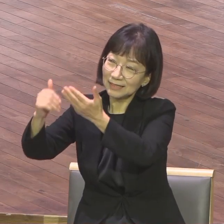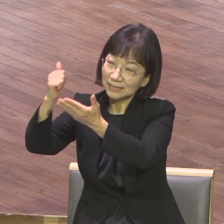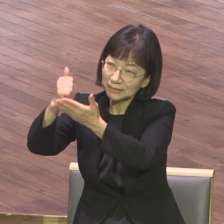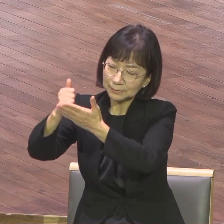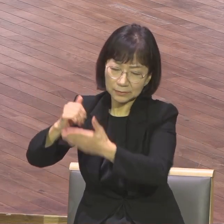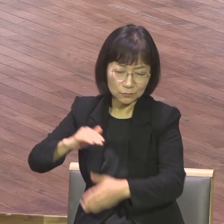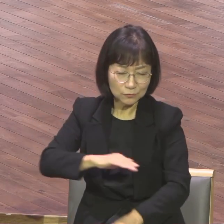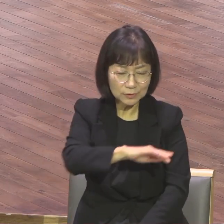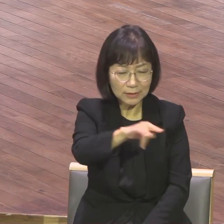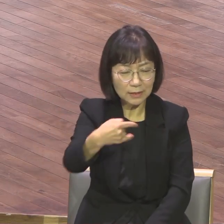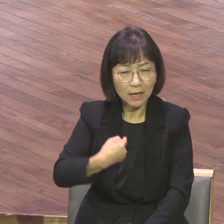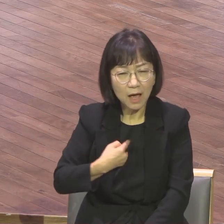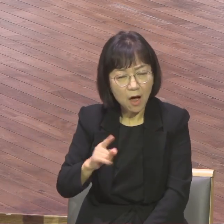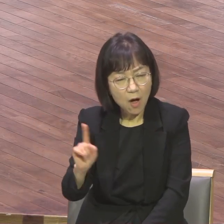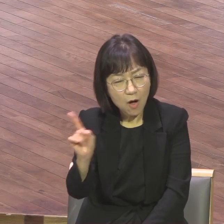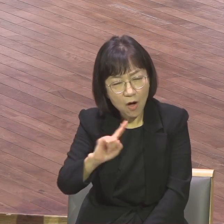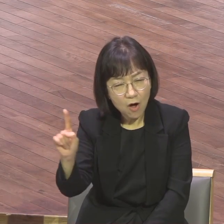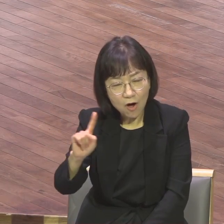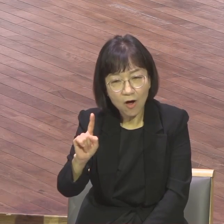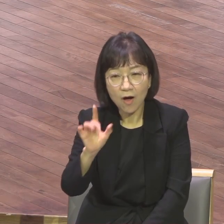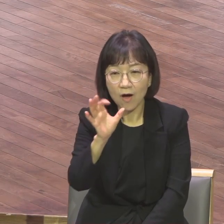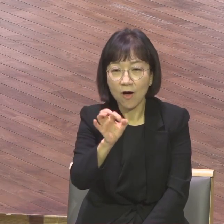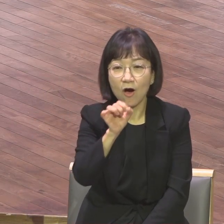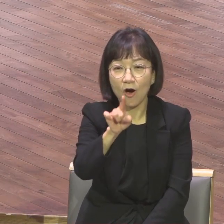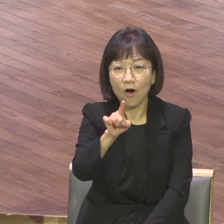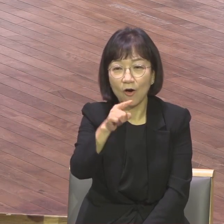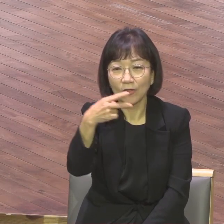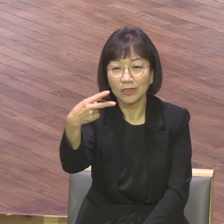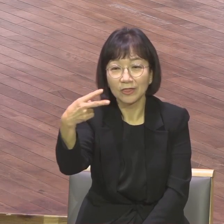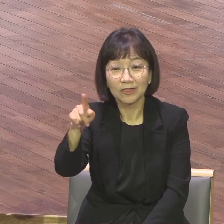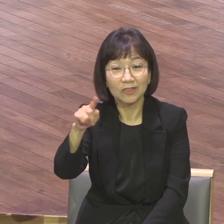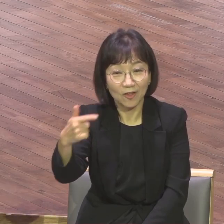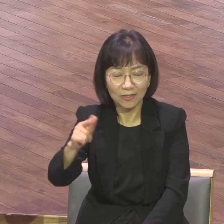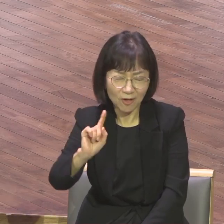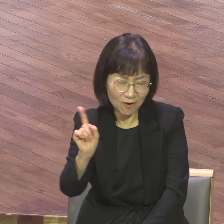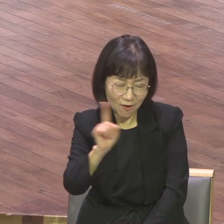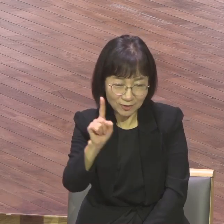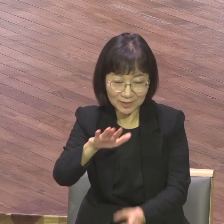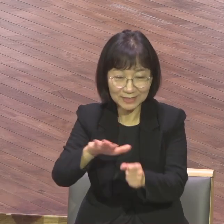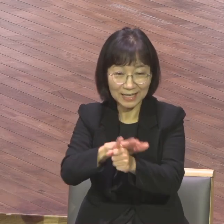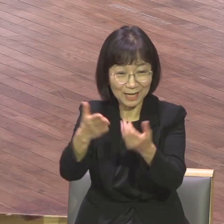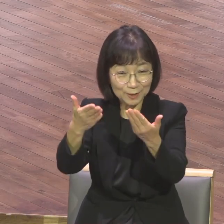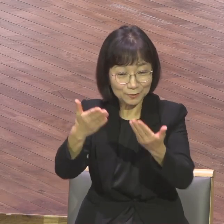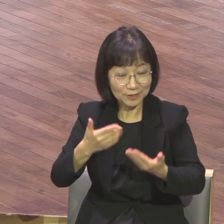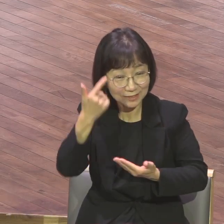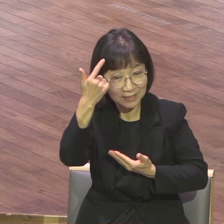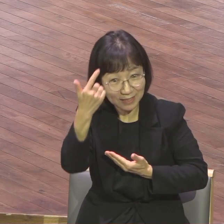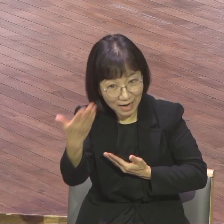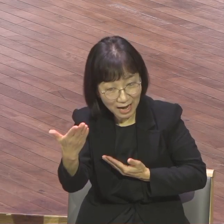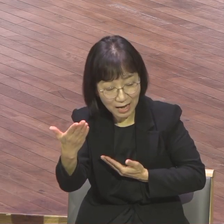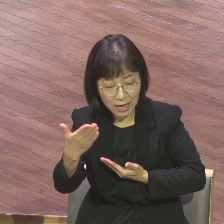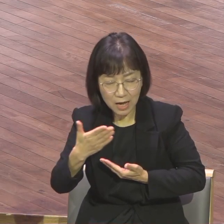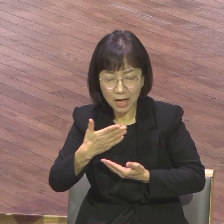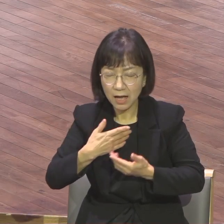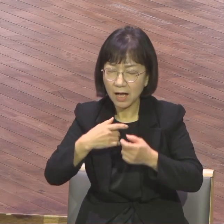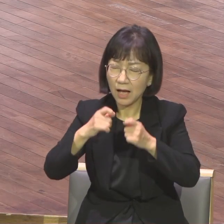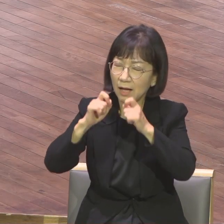어떠한 사랑을 베푸셨는지 알게 되면 아버지가 나에게 베푼 사랑을 알게